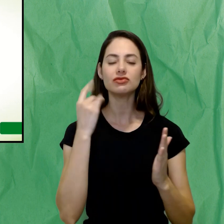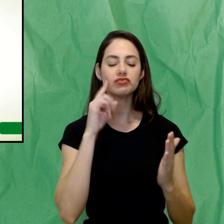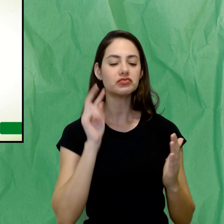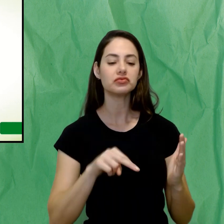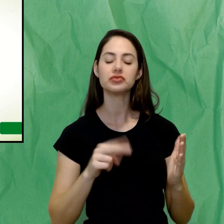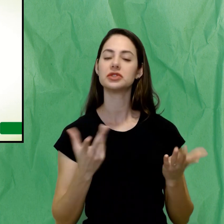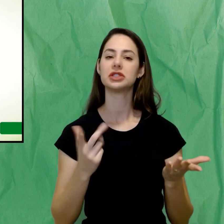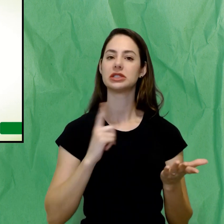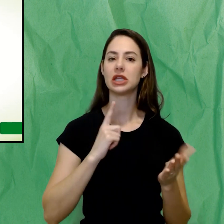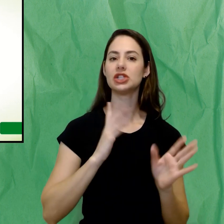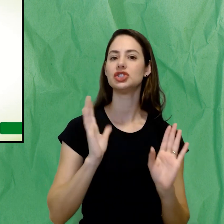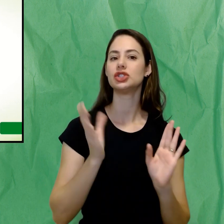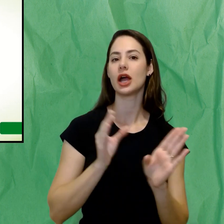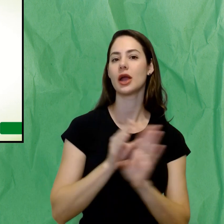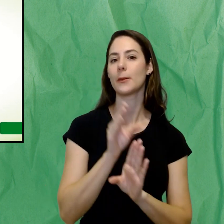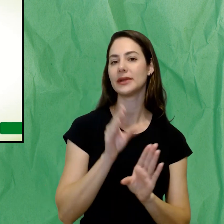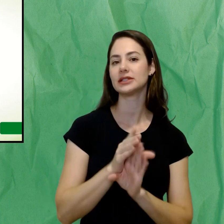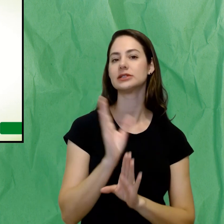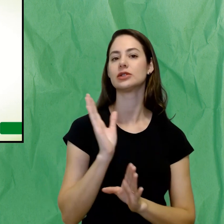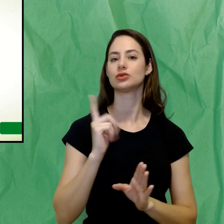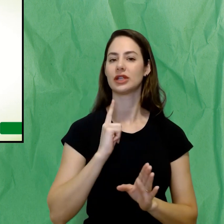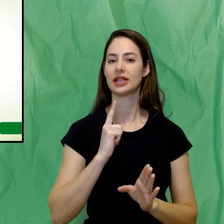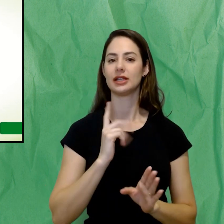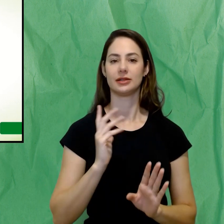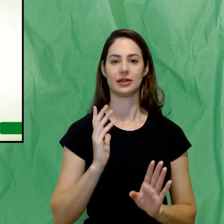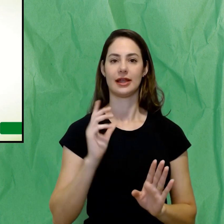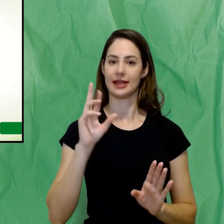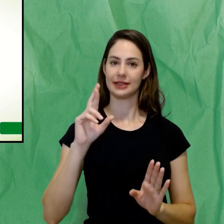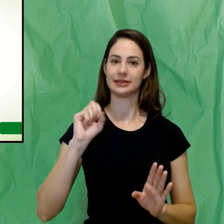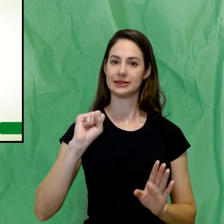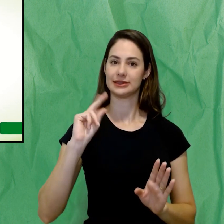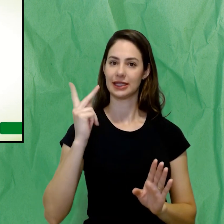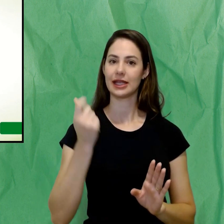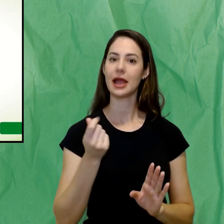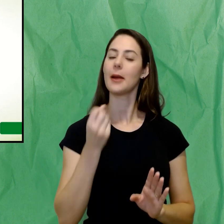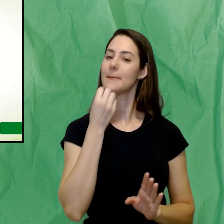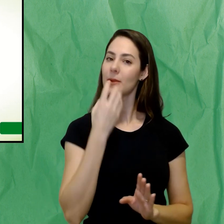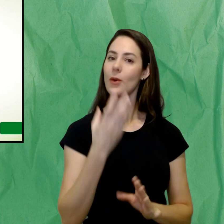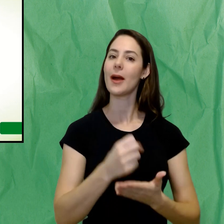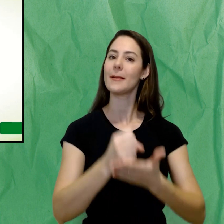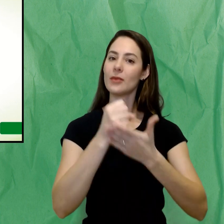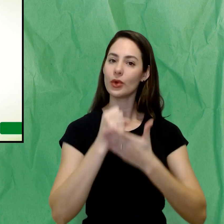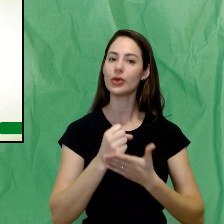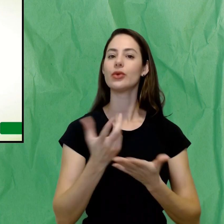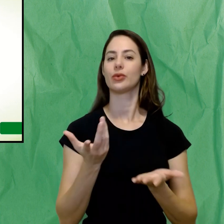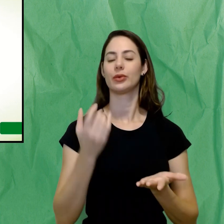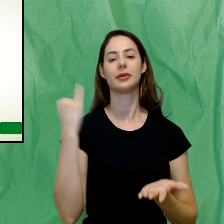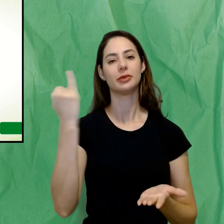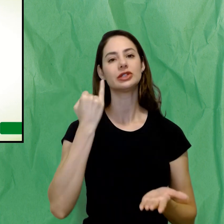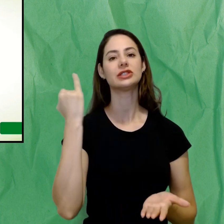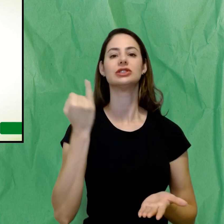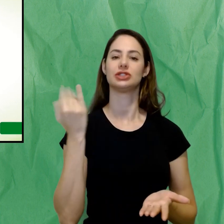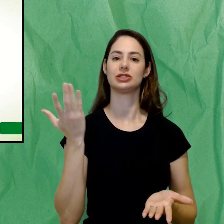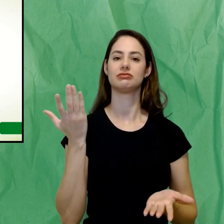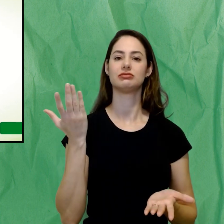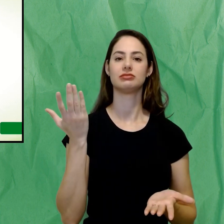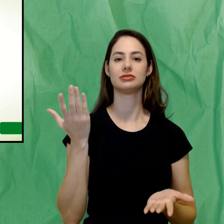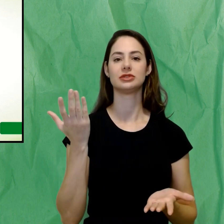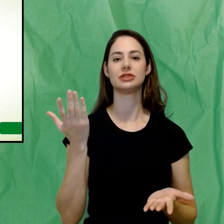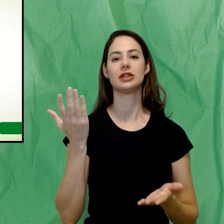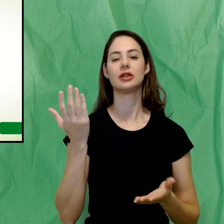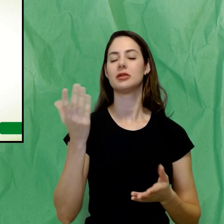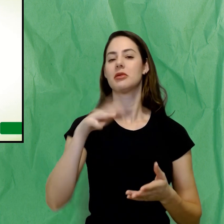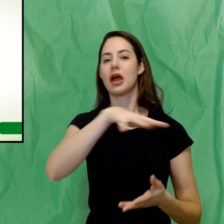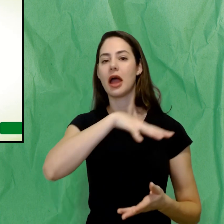vão ver se existe algo já falando daquela obra, então a resenha acaba sendo um material de apoio muito importante dentro